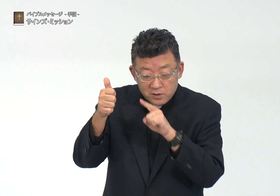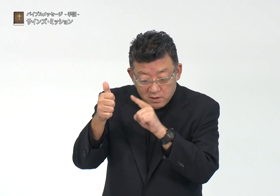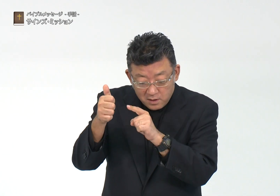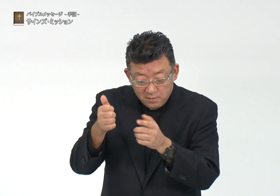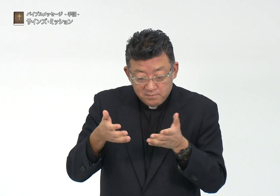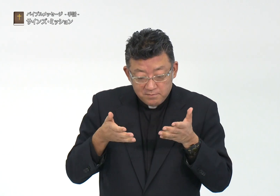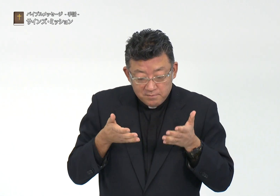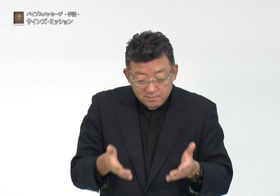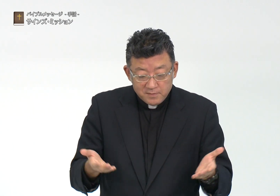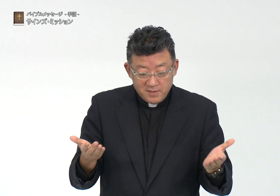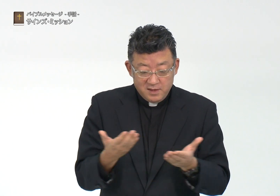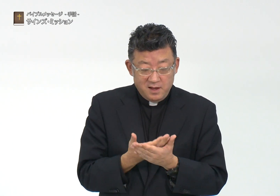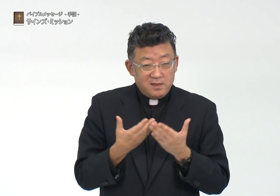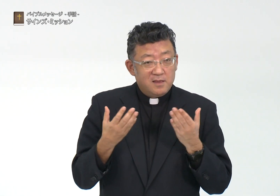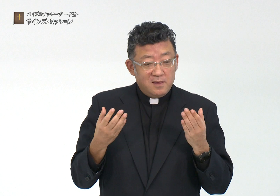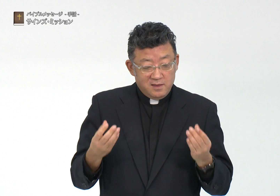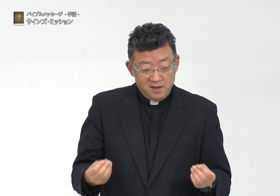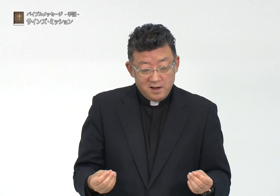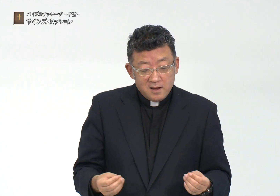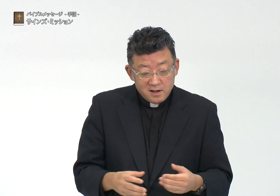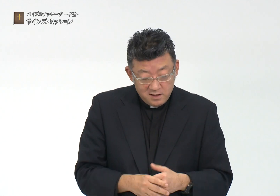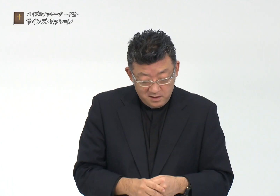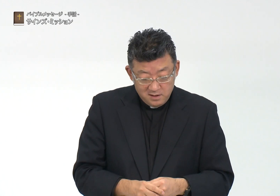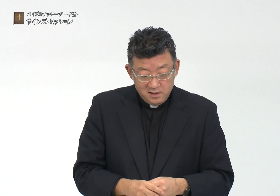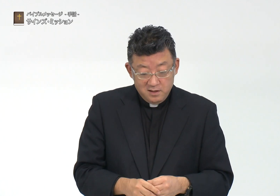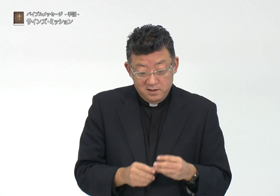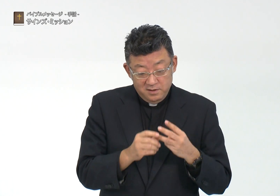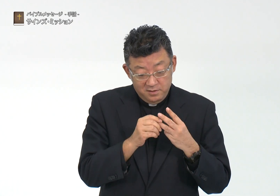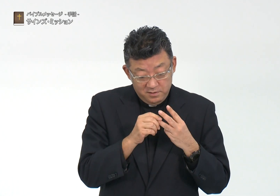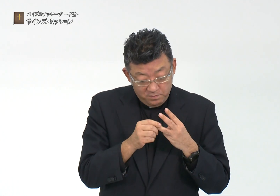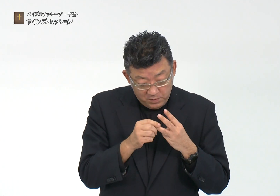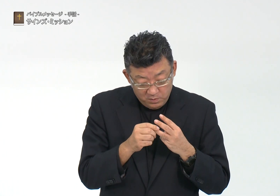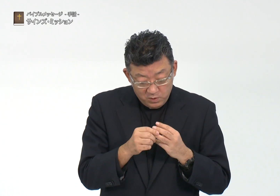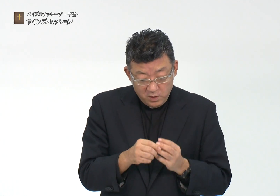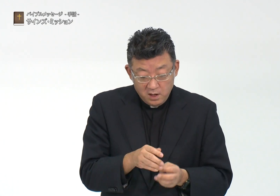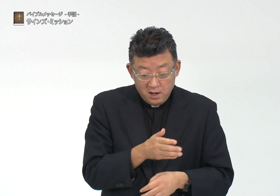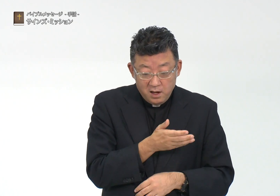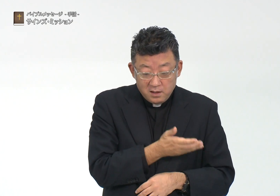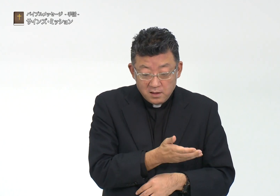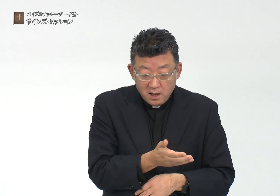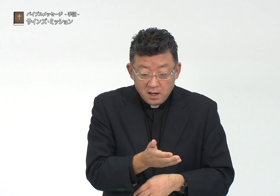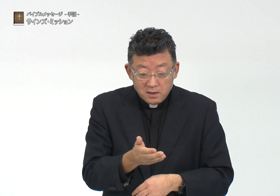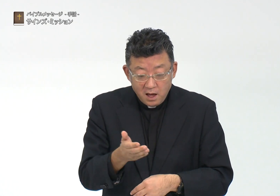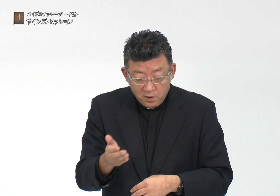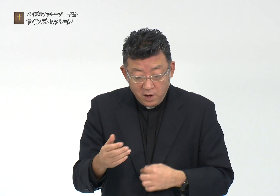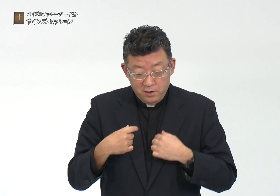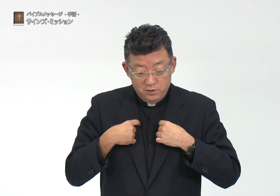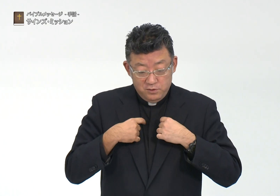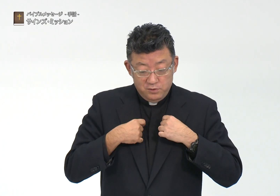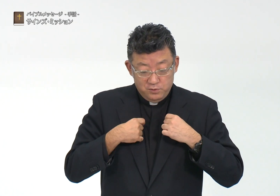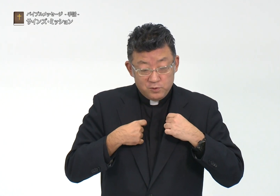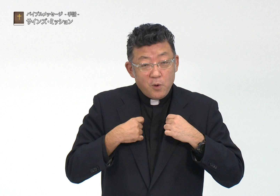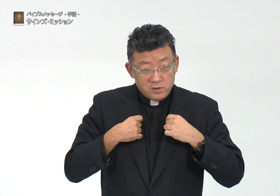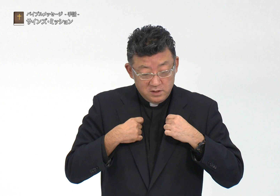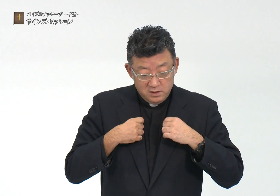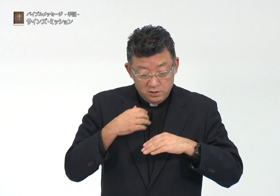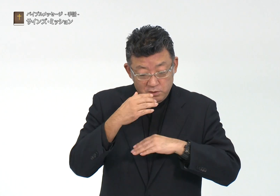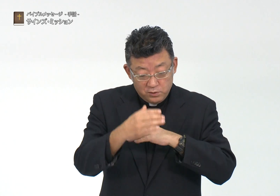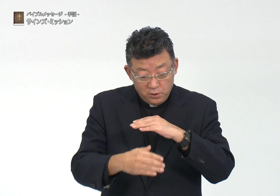そしてあなたがたのために救い主がお生まれになったということまたあなた方は布に